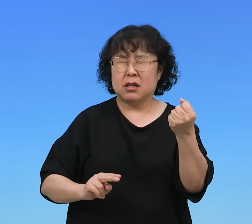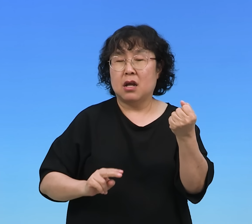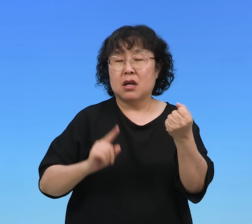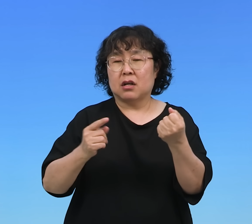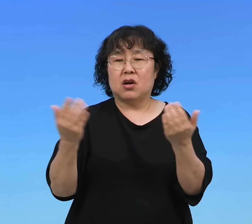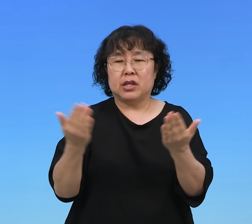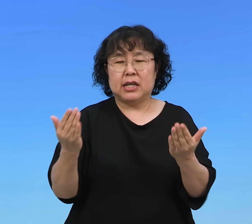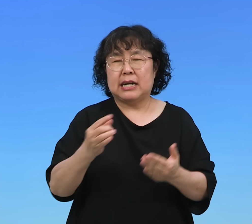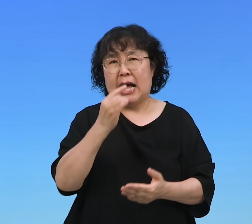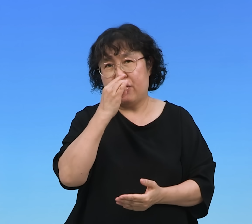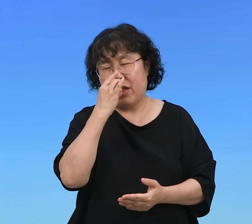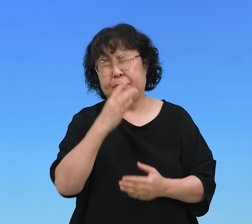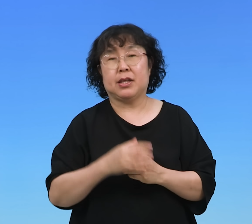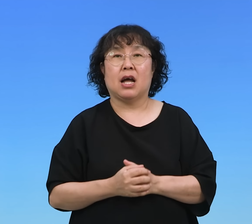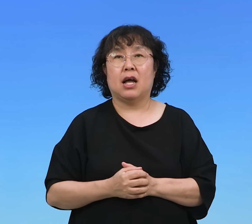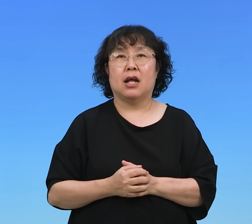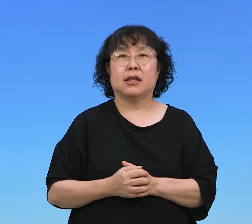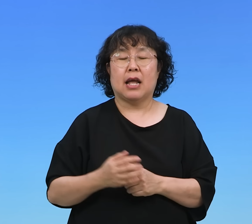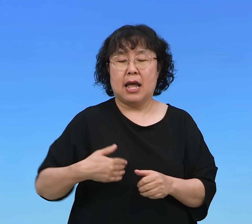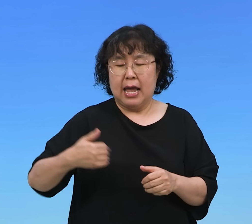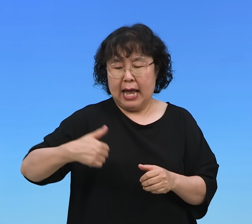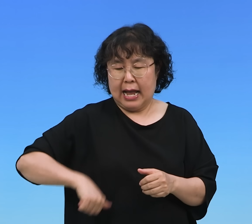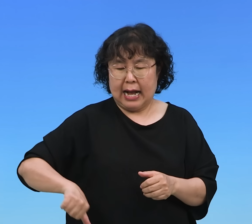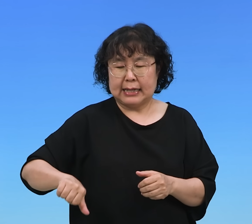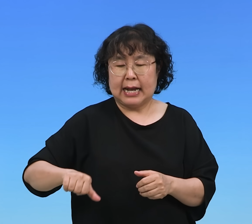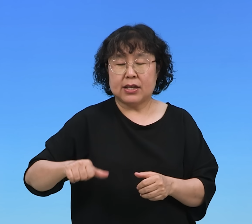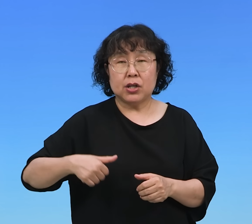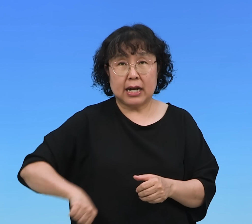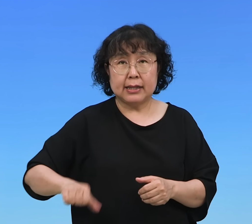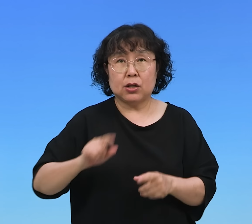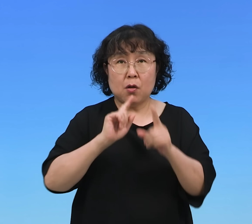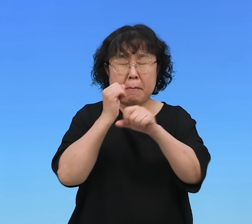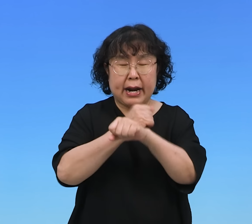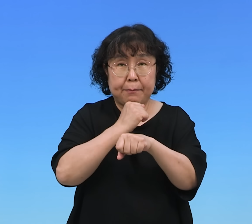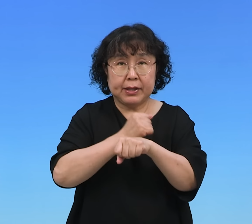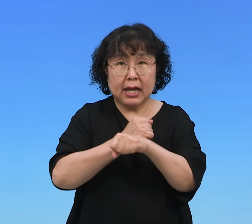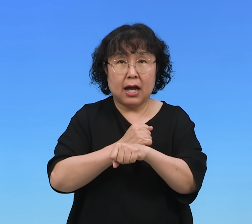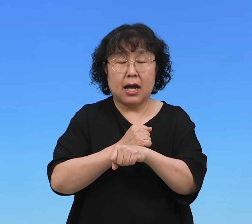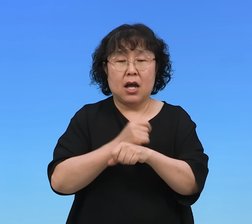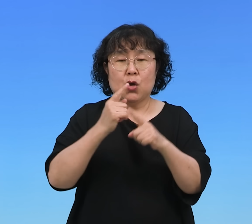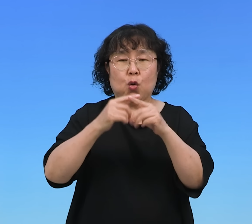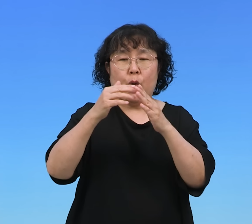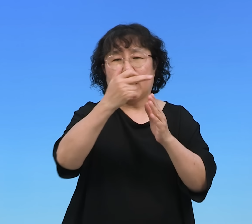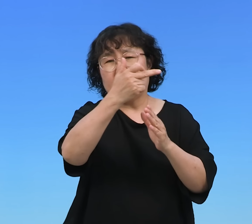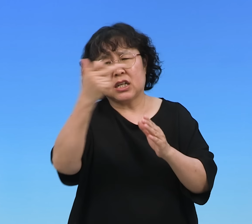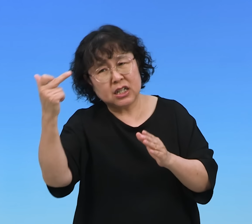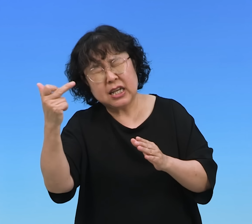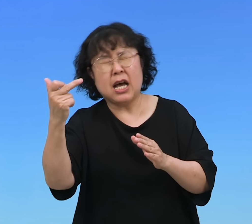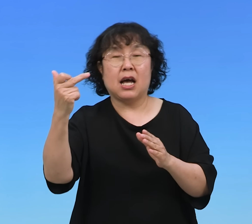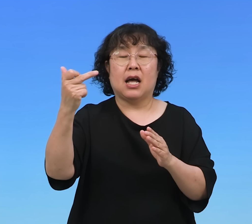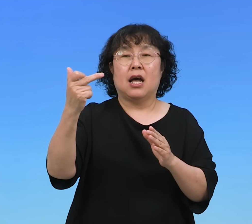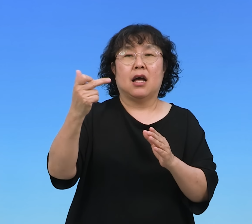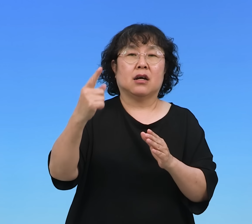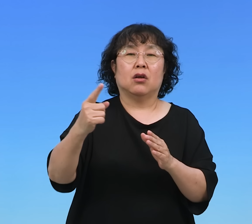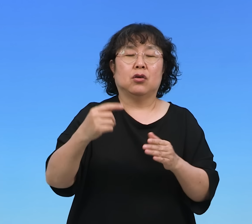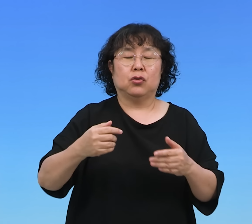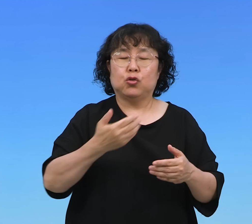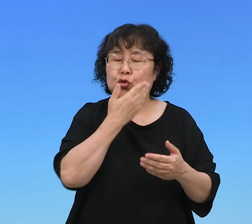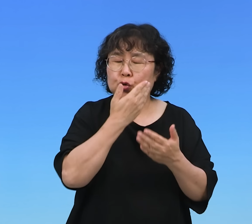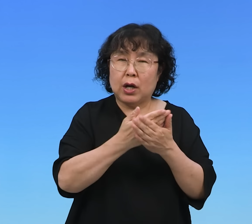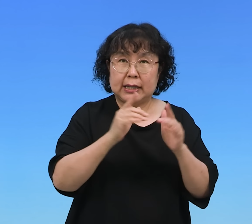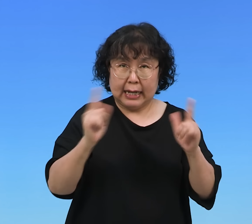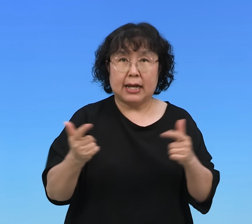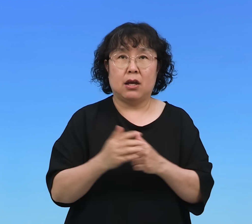교회가 얼마나 사이즈가 크냐, 건물이 얼마나 대단하냐, 이것보다 중요한 건 하나님이 이 교회에 허락하신